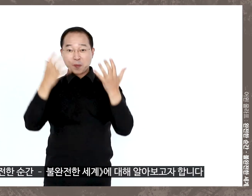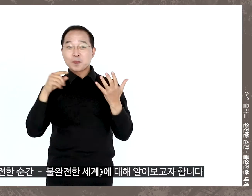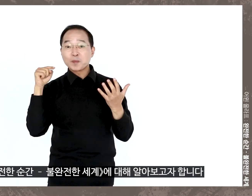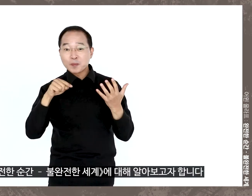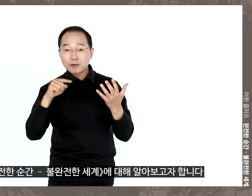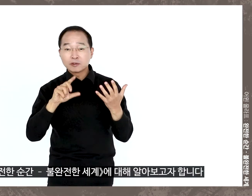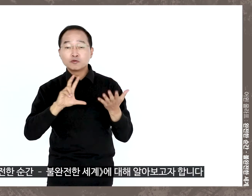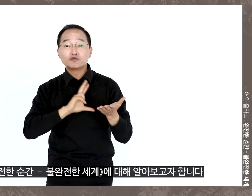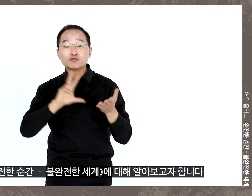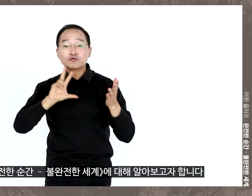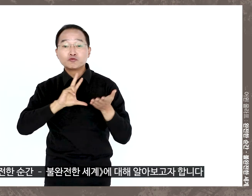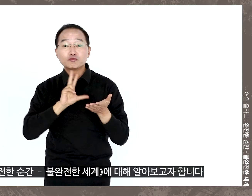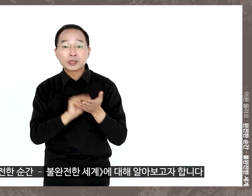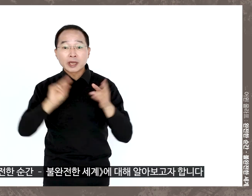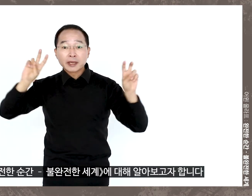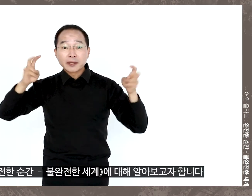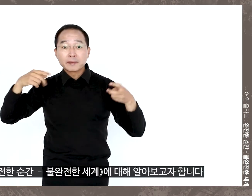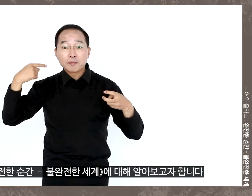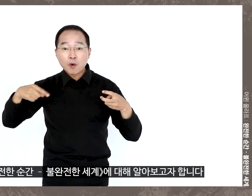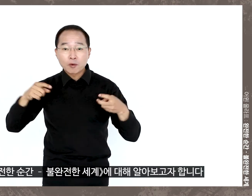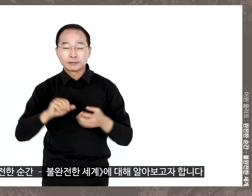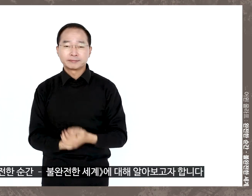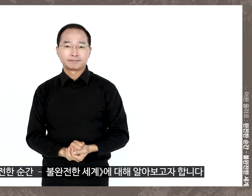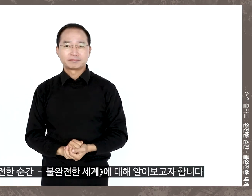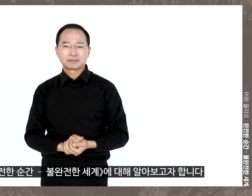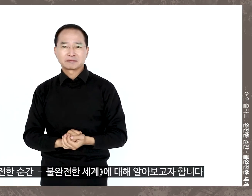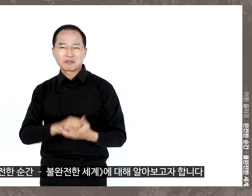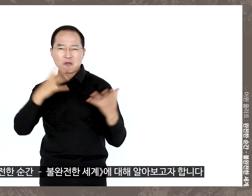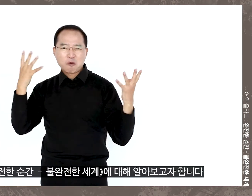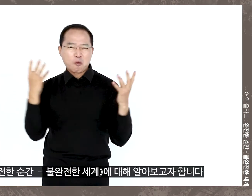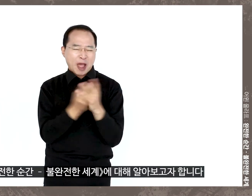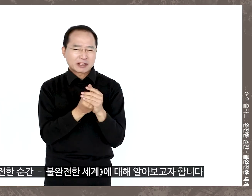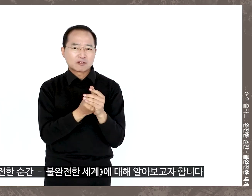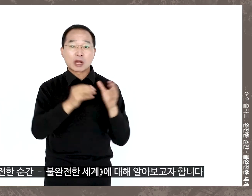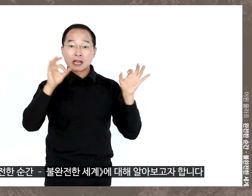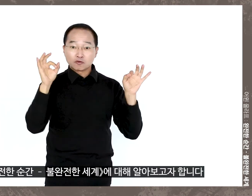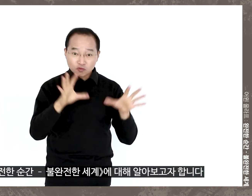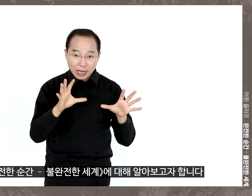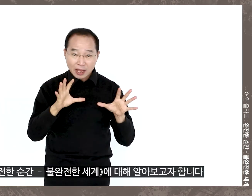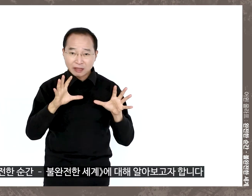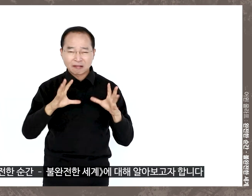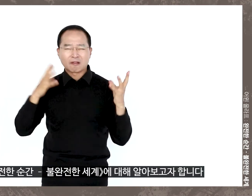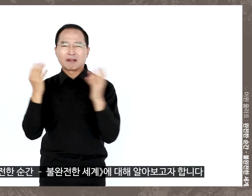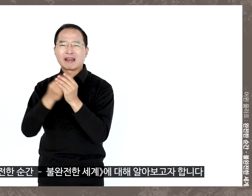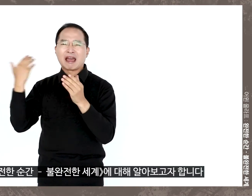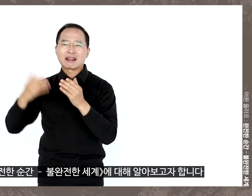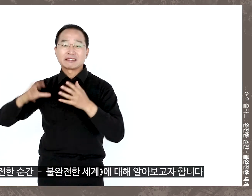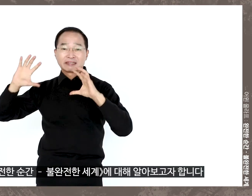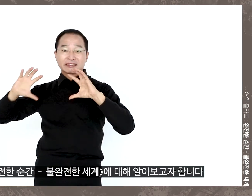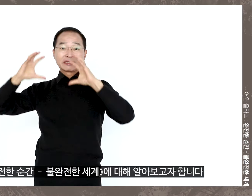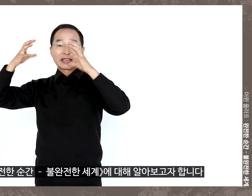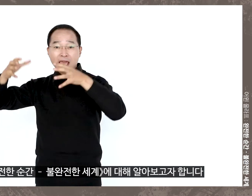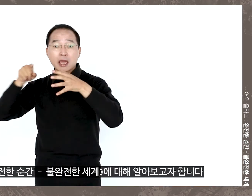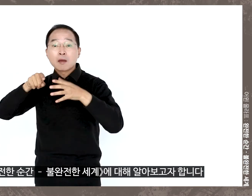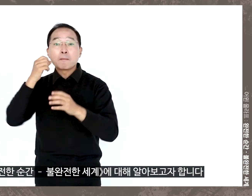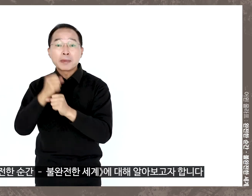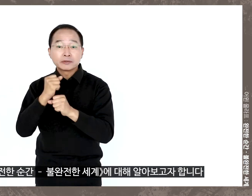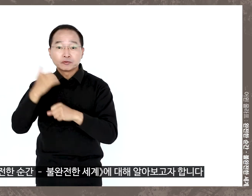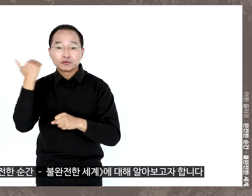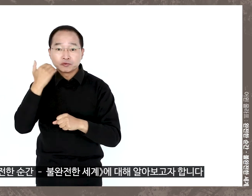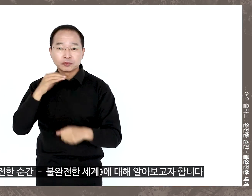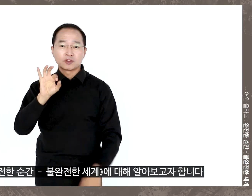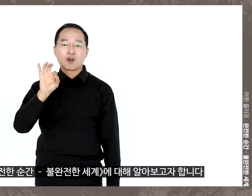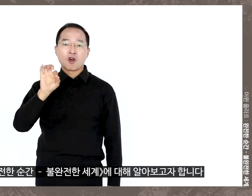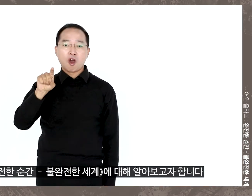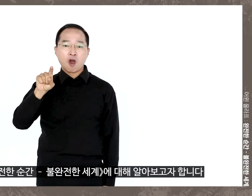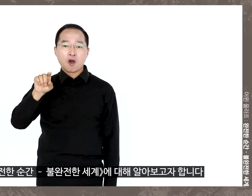올라프 완전한 순간, 불완전한 세계에 대해 알아보고자 합니다.